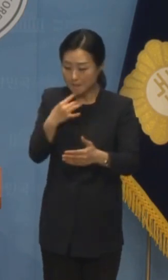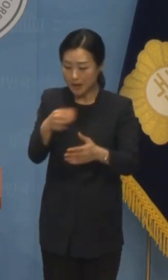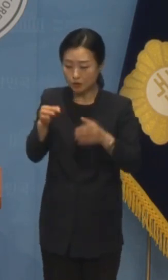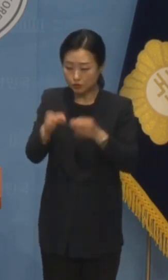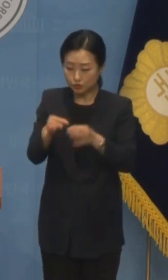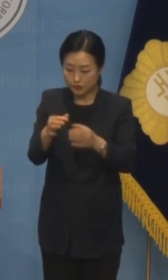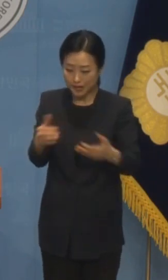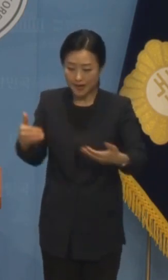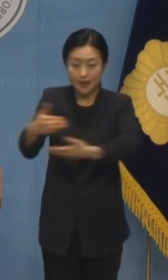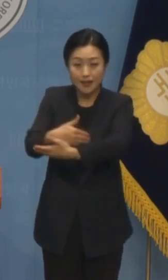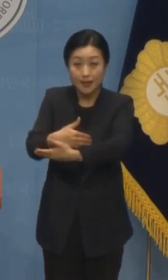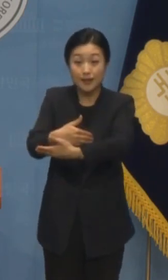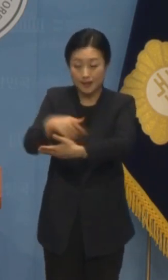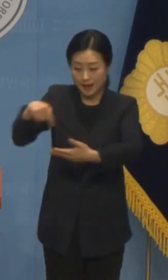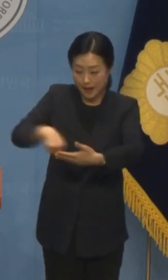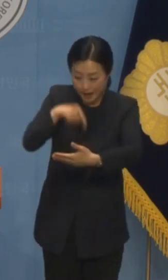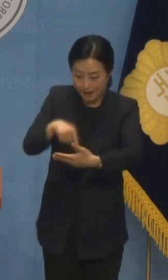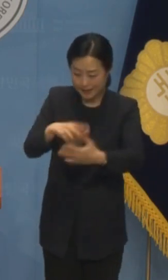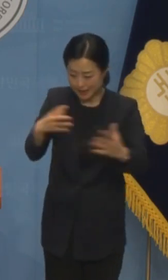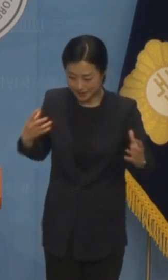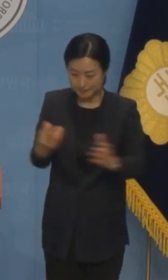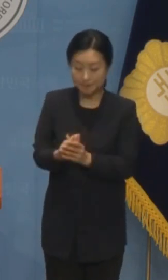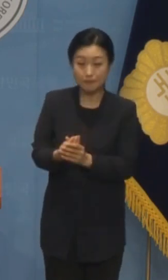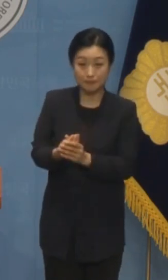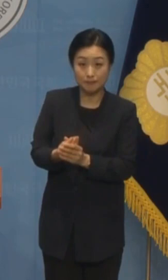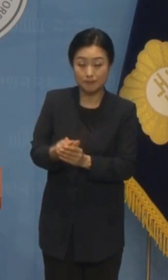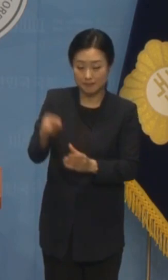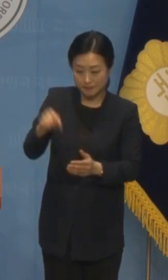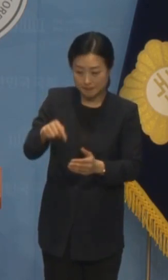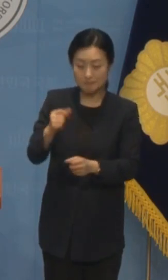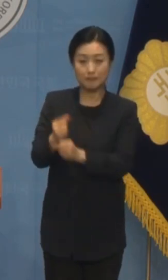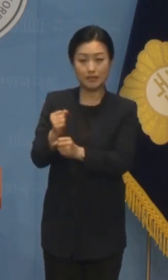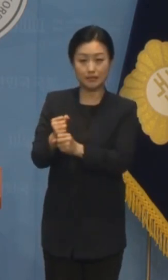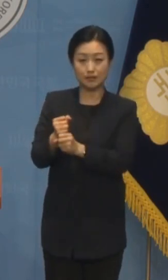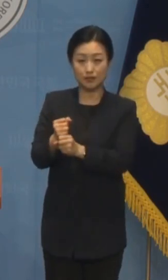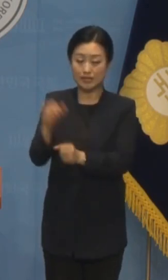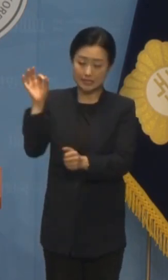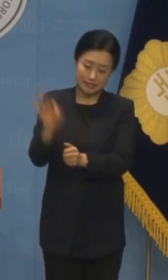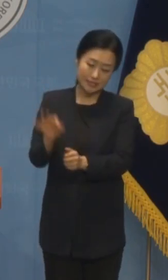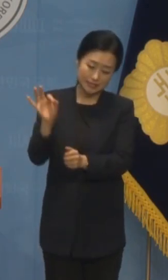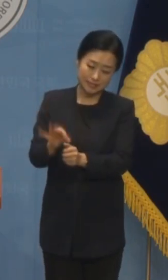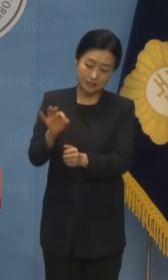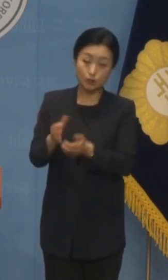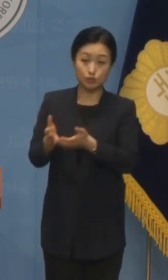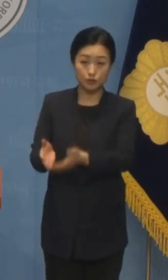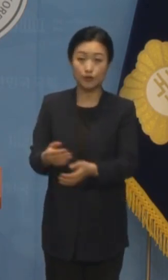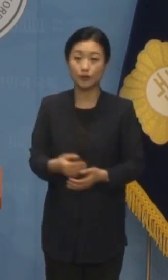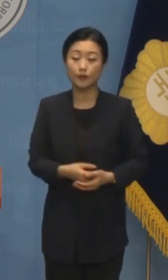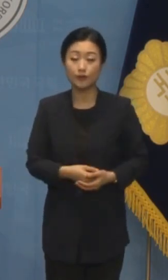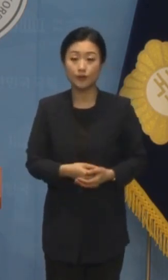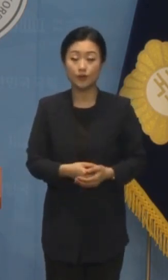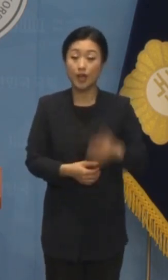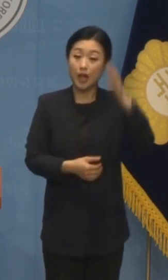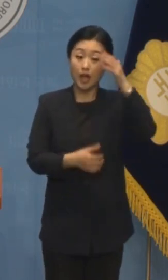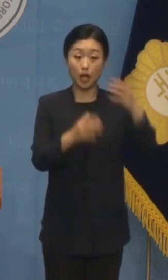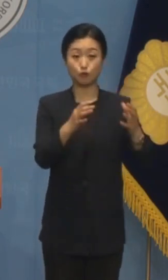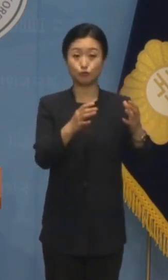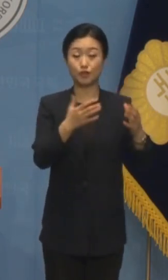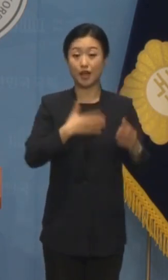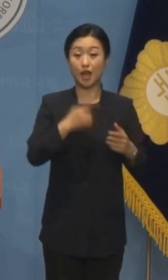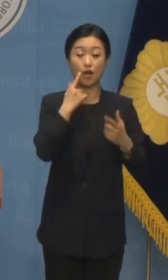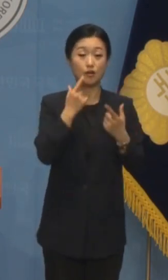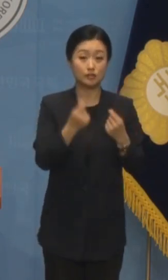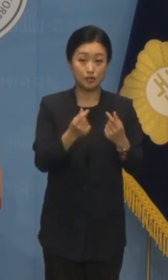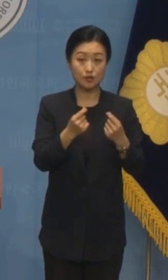원자재 부품, 완제품 조립까지 자국 내 조달을 우선시하는 정책들을 집중 시행하고 있습니다. 우리나라에도 잘